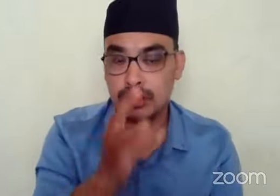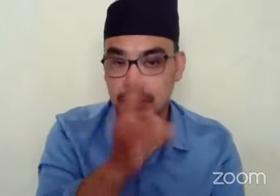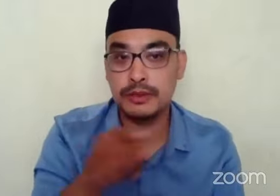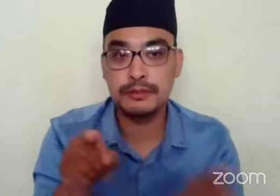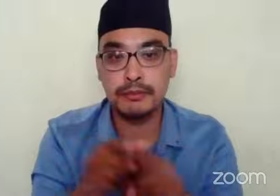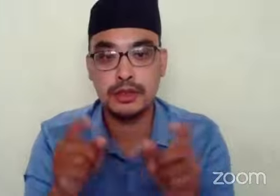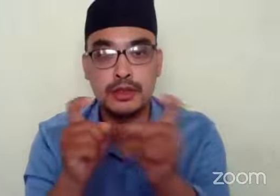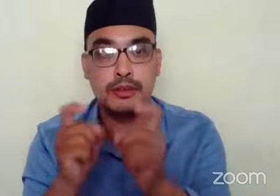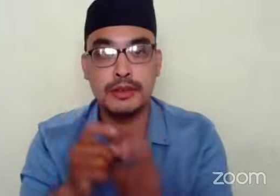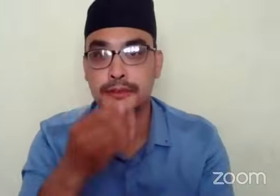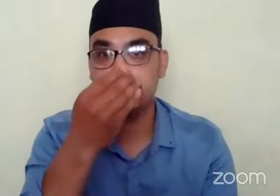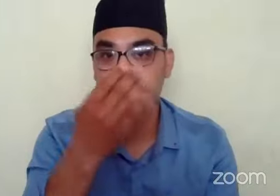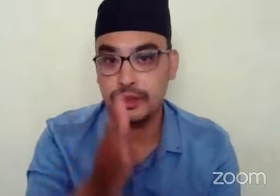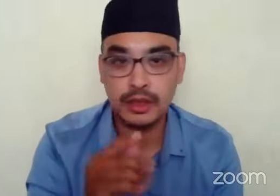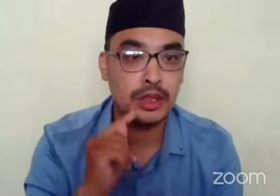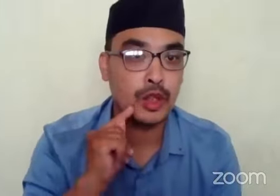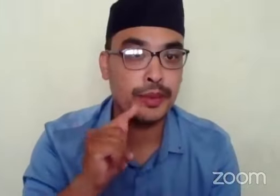कुराकानी गर्नुहुन्छ। कविता